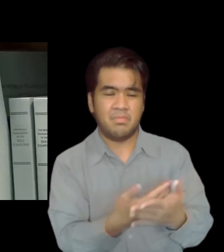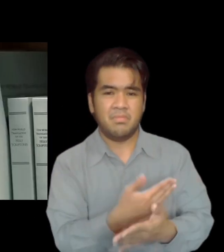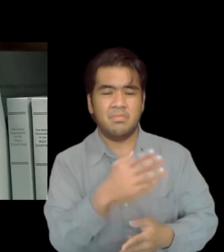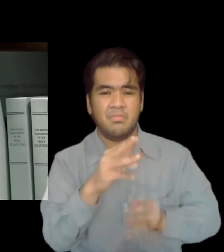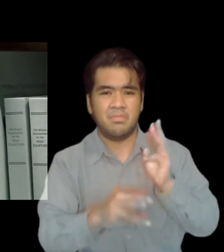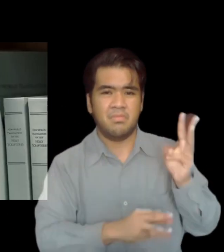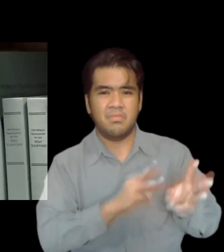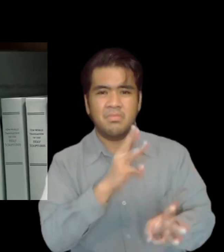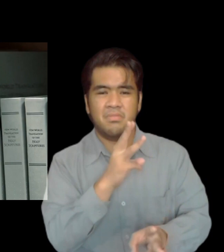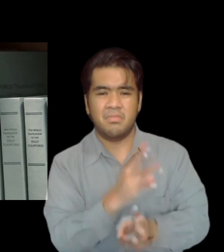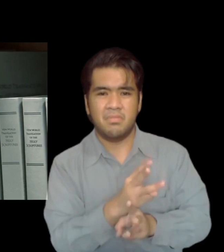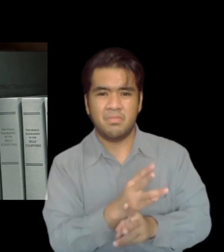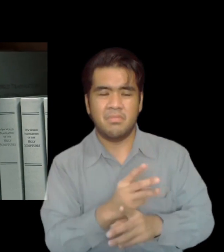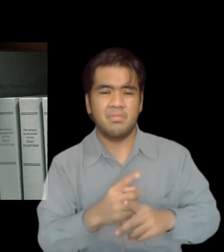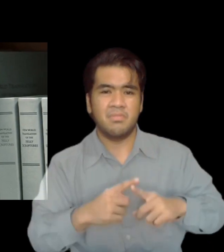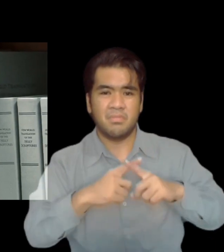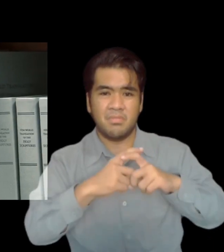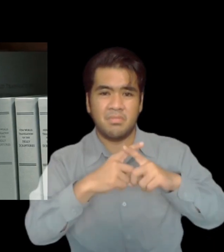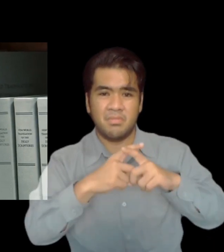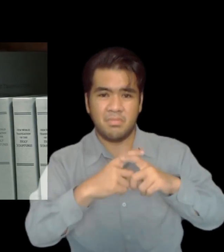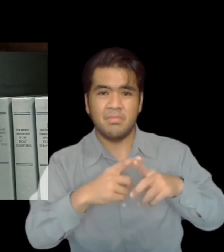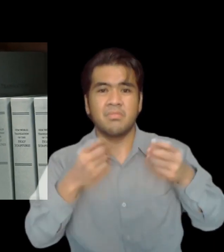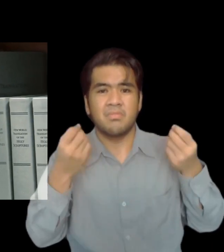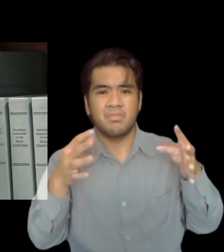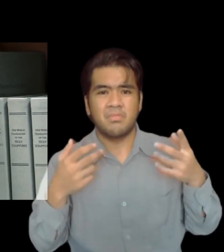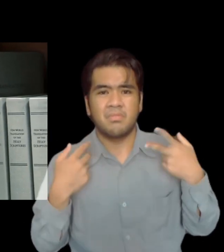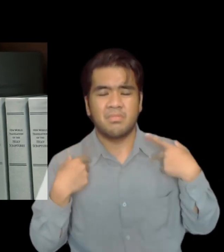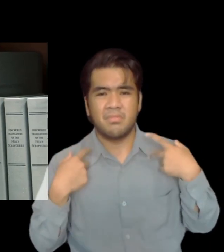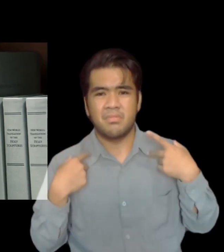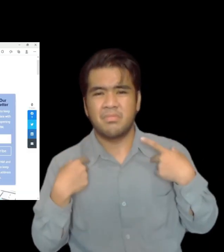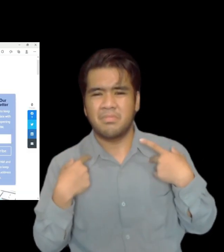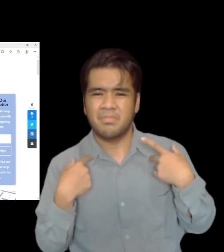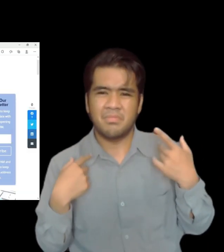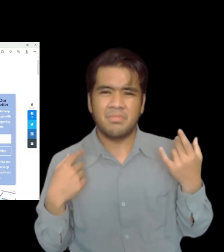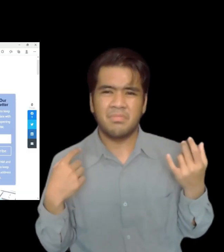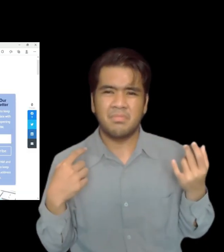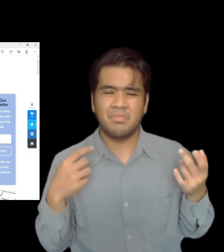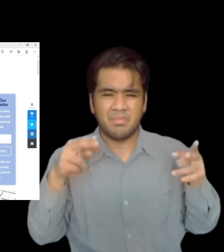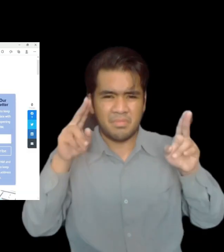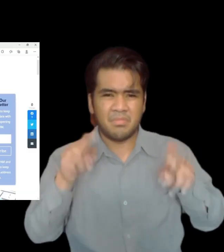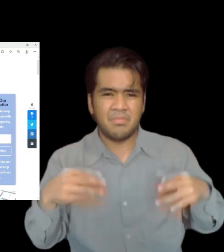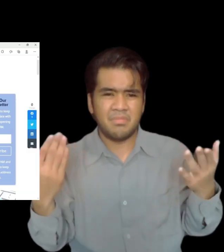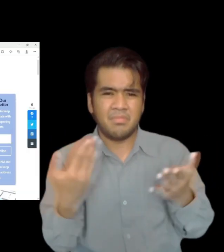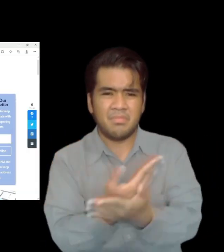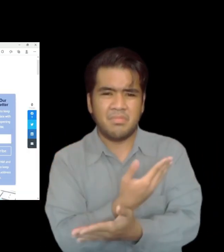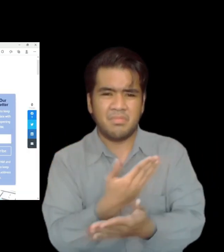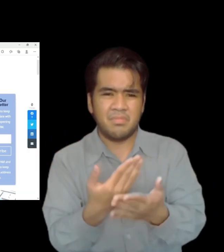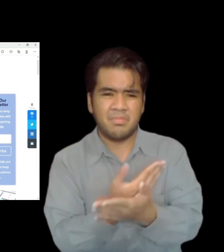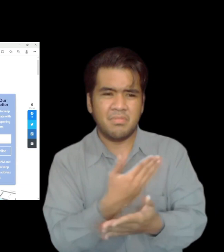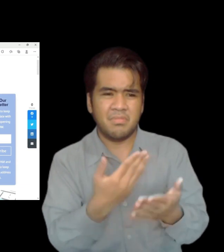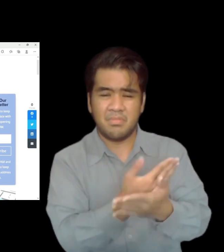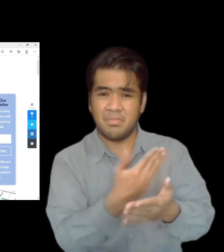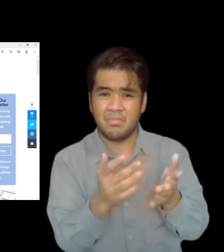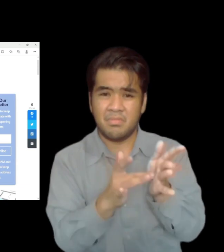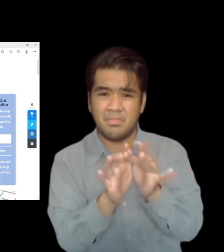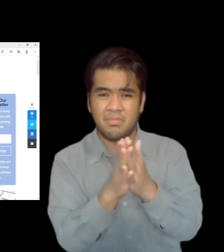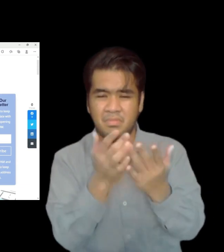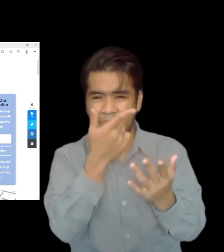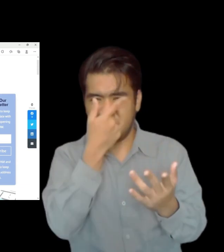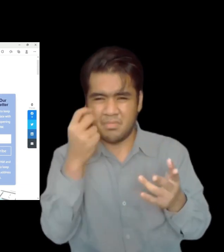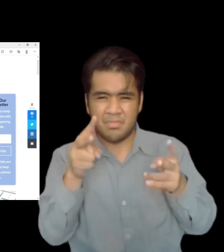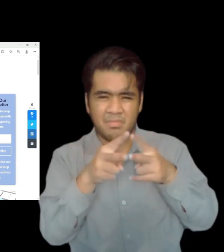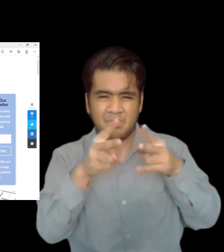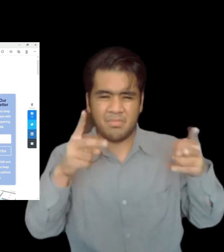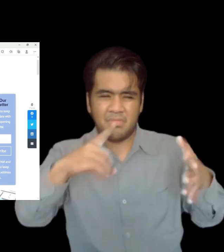1900s gaya ng New World Translation na nalimbag noong 1947. Ang dahilan kung bakit raw kailangan pa ng mga bagong salin